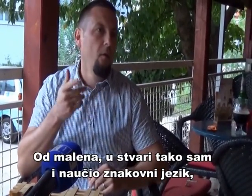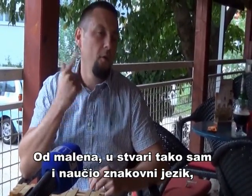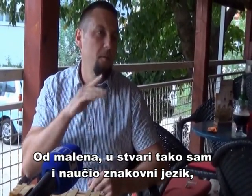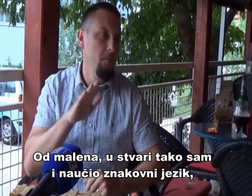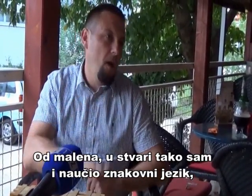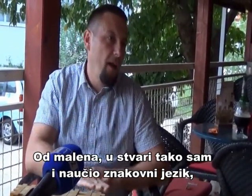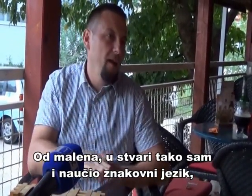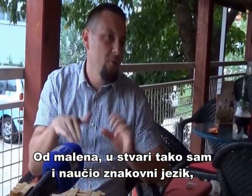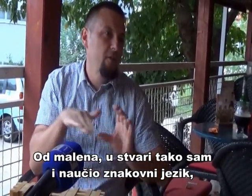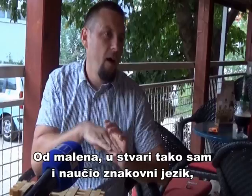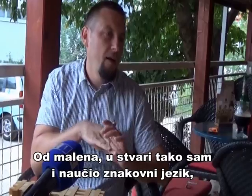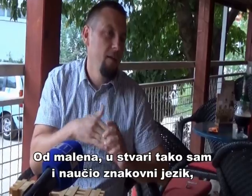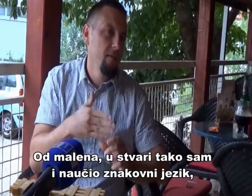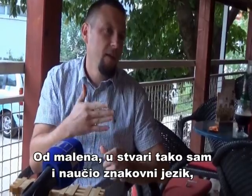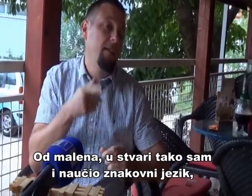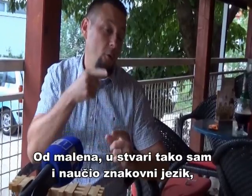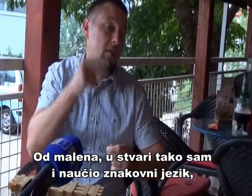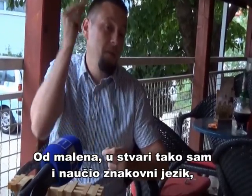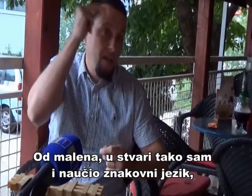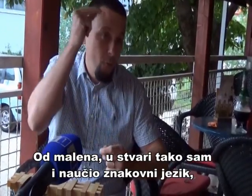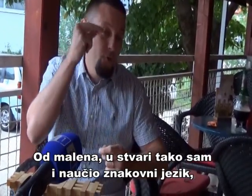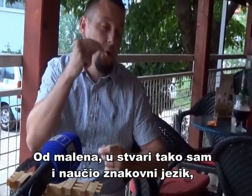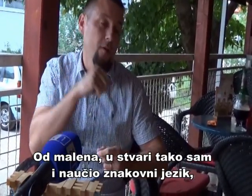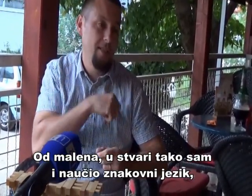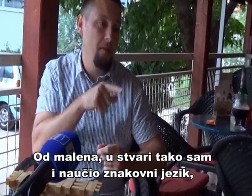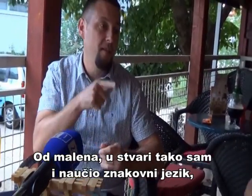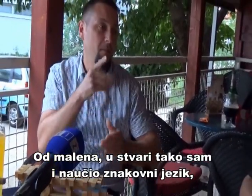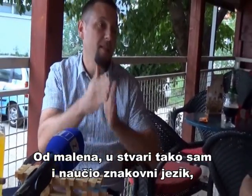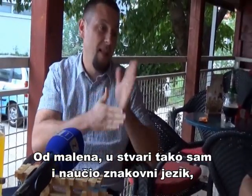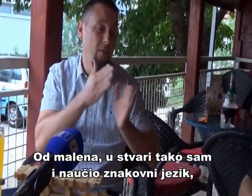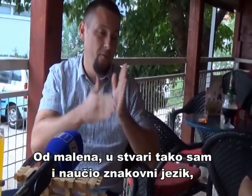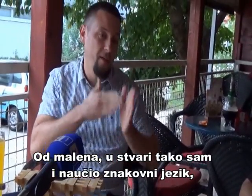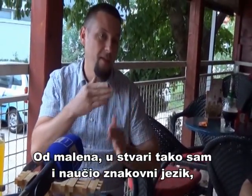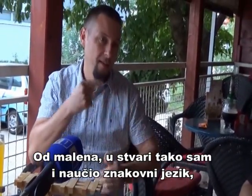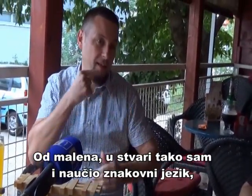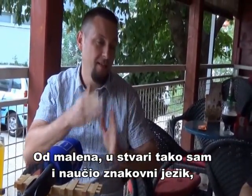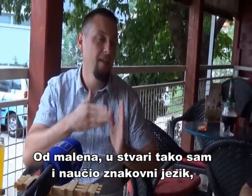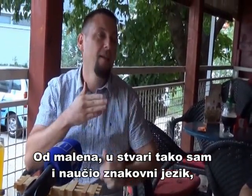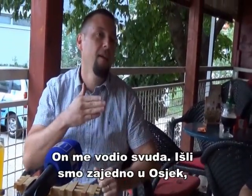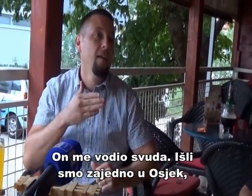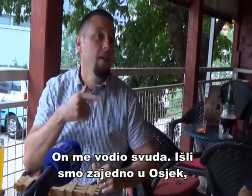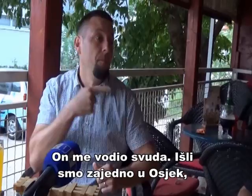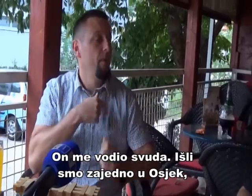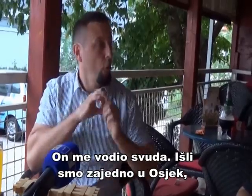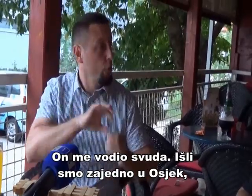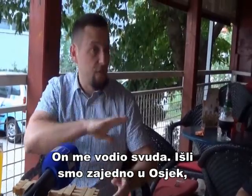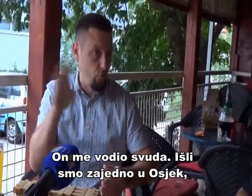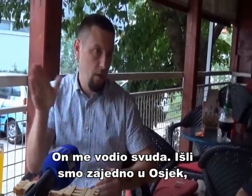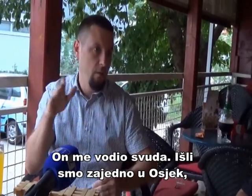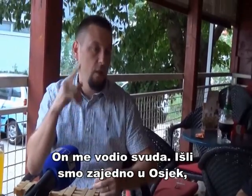Od malena u stvari, tako sam i naučio samim time znakovni jezik, me vodio svuda. Znači,